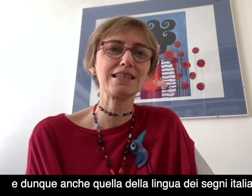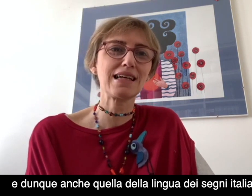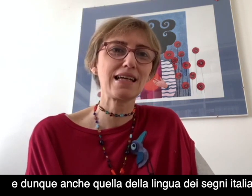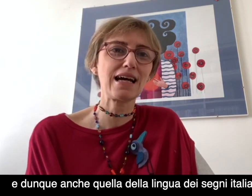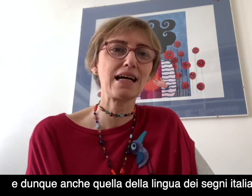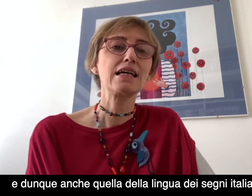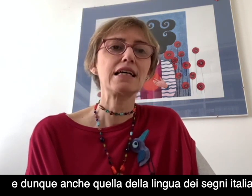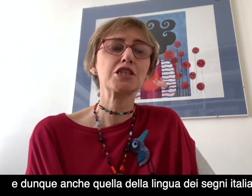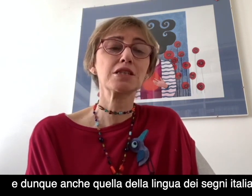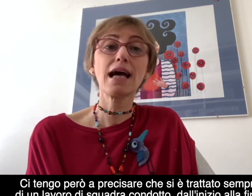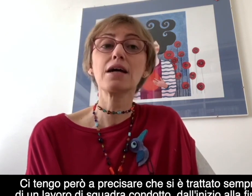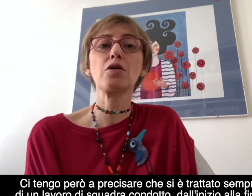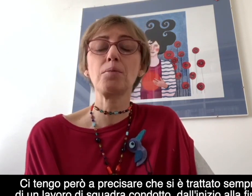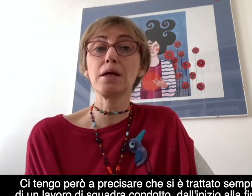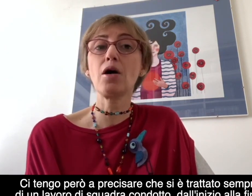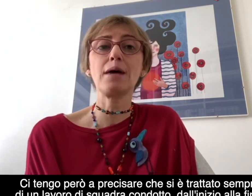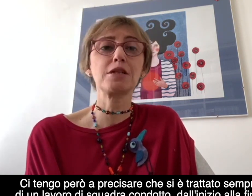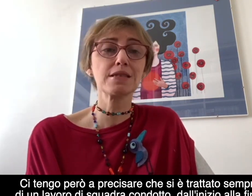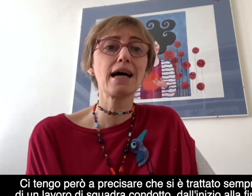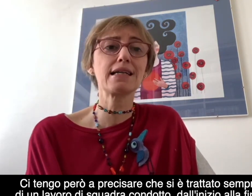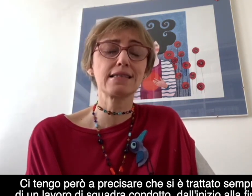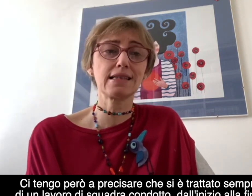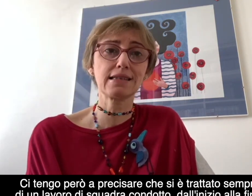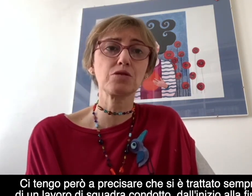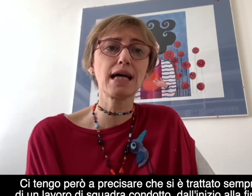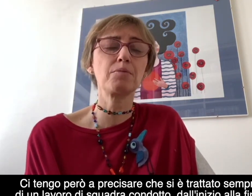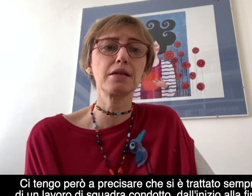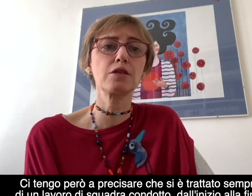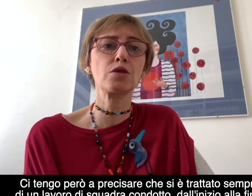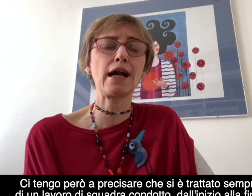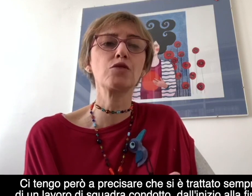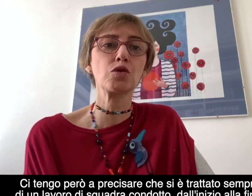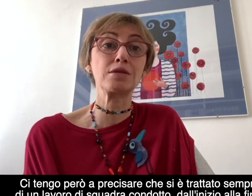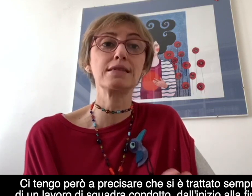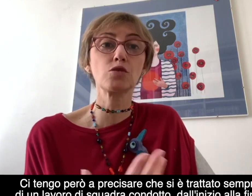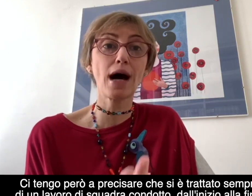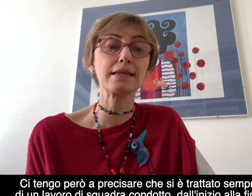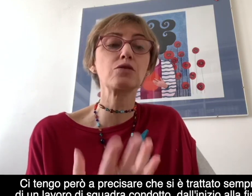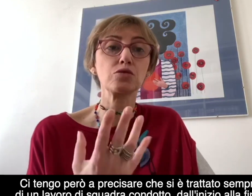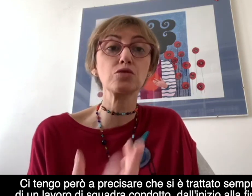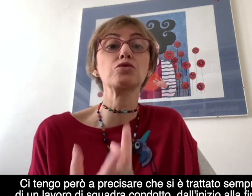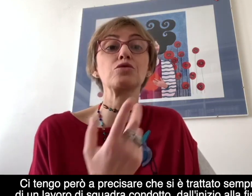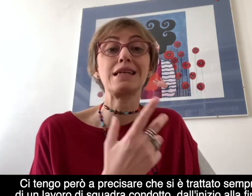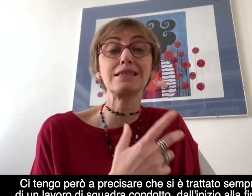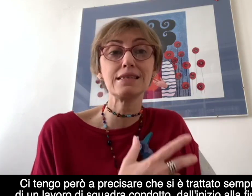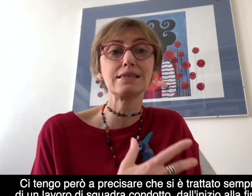e ci tengo però a precisare che si è trattato sempre di un lavoro di squadra condotto dall'inizio alla